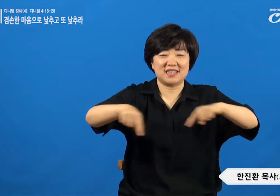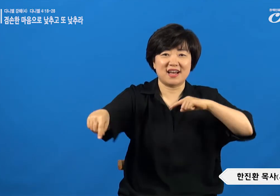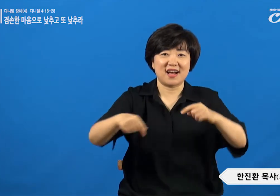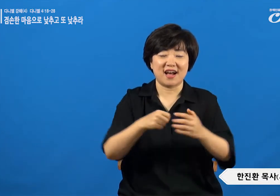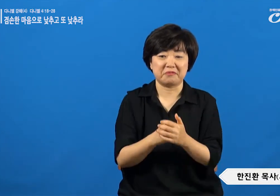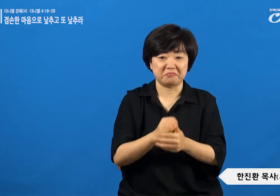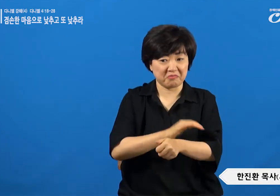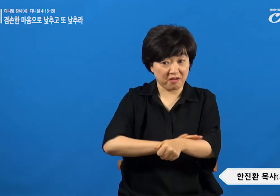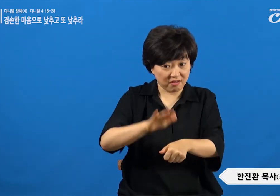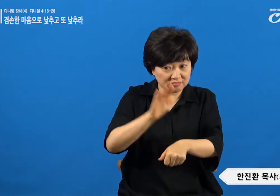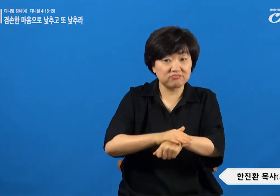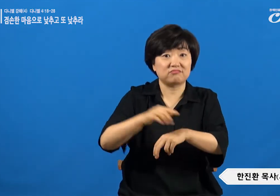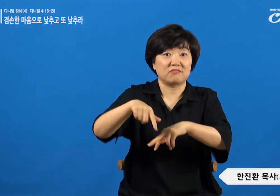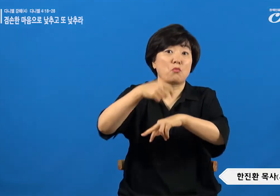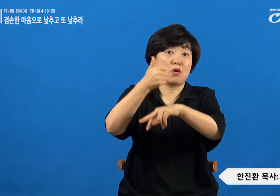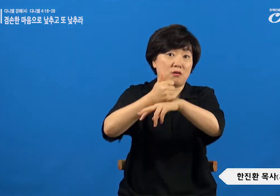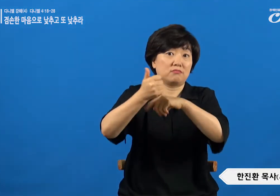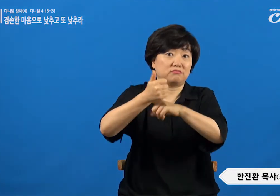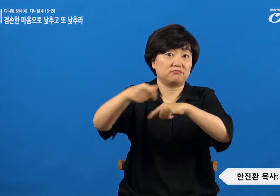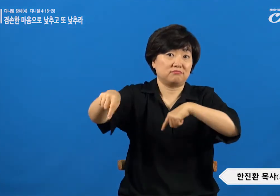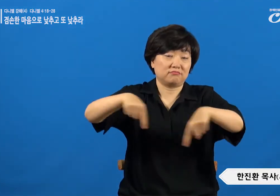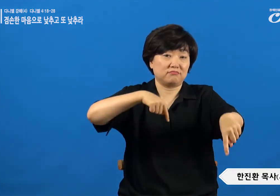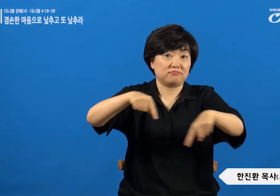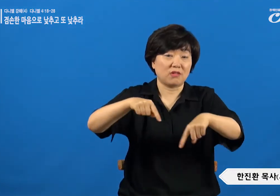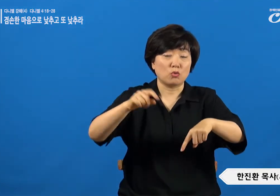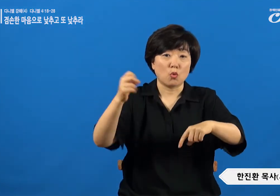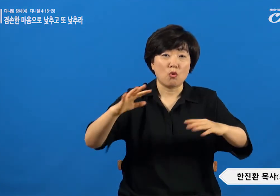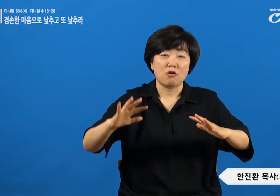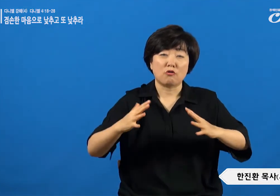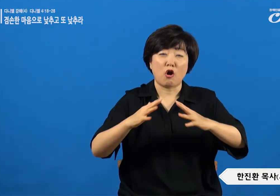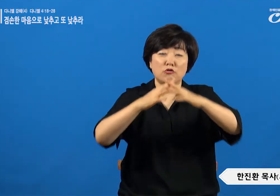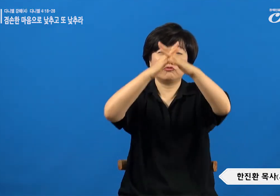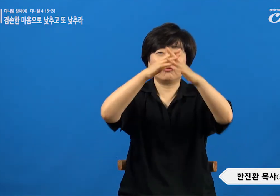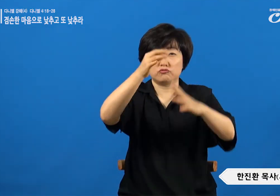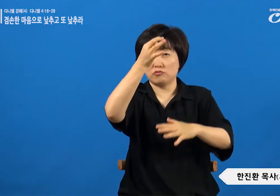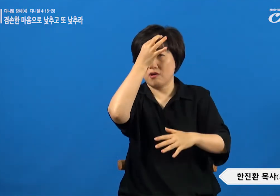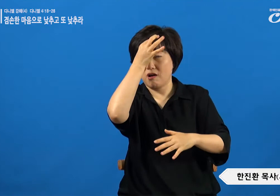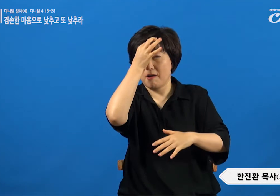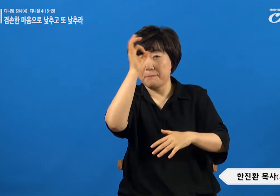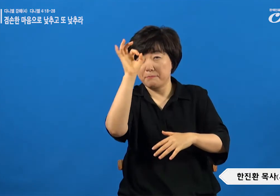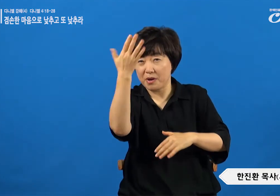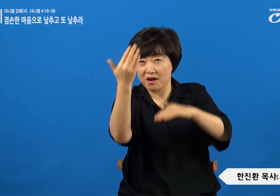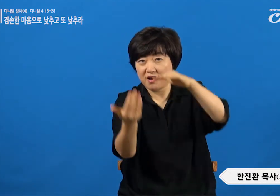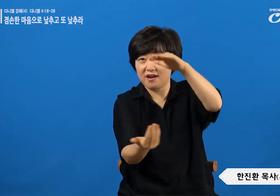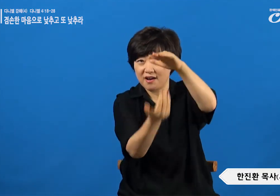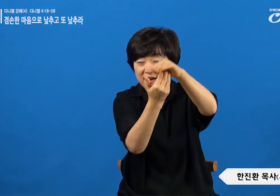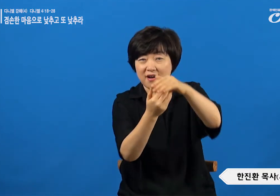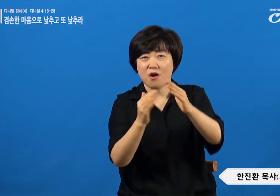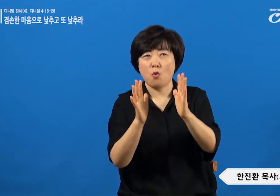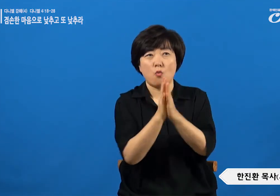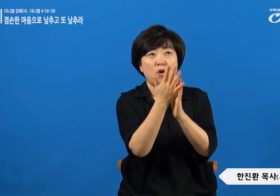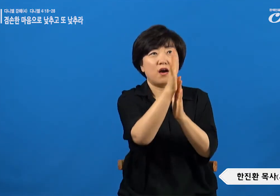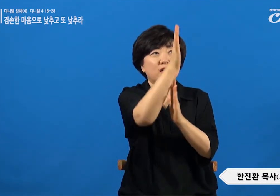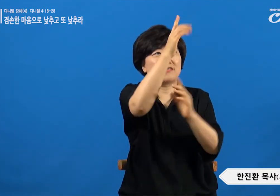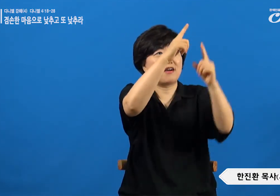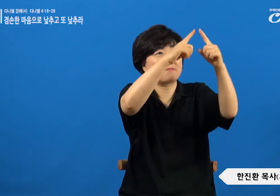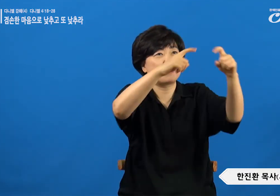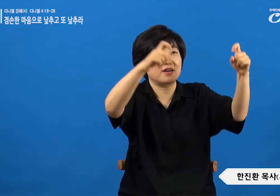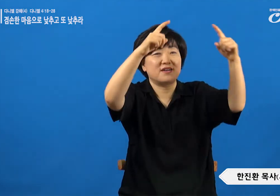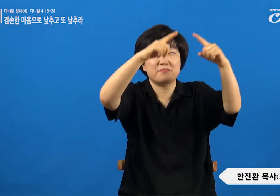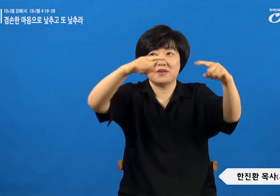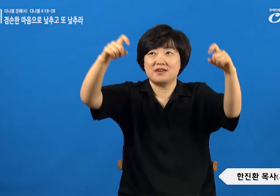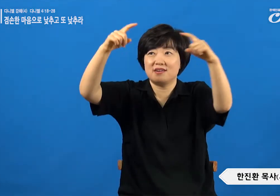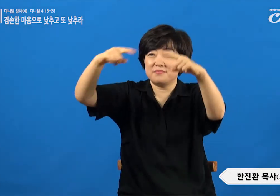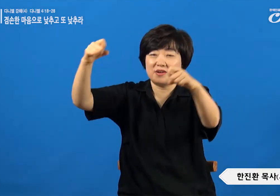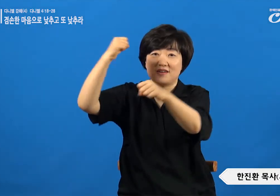드문 선진 행정을 펼쳤습니다. 거기다가 건축술이 얼마나 뛰어난지 온갖 화려한